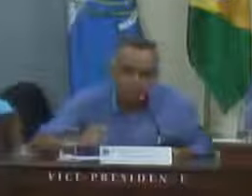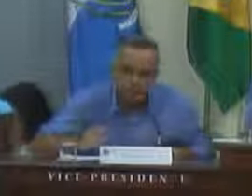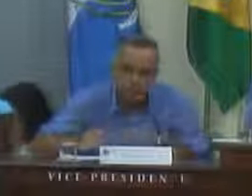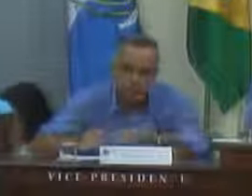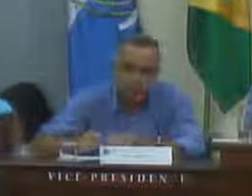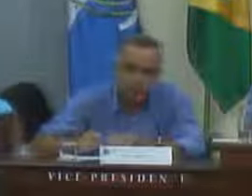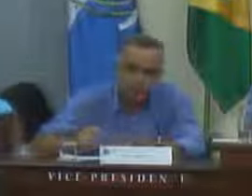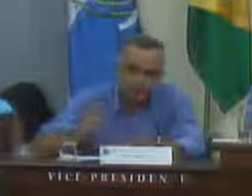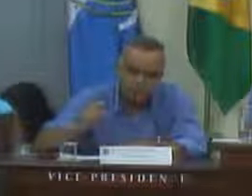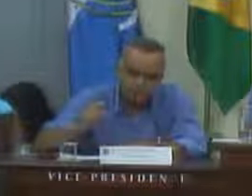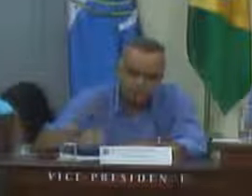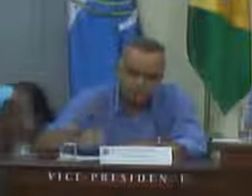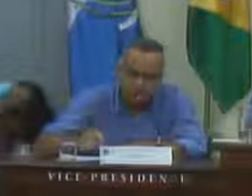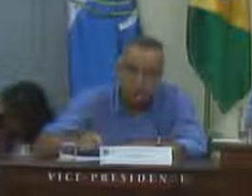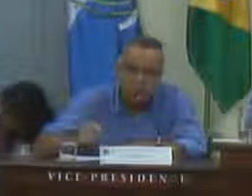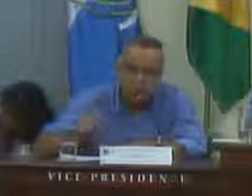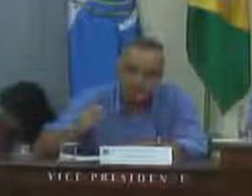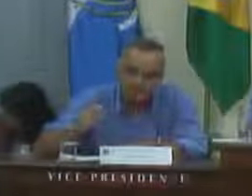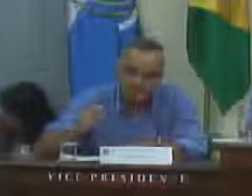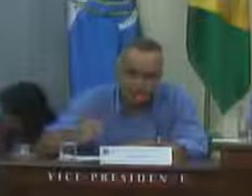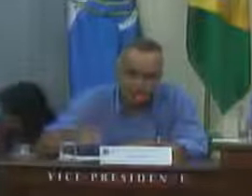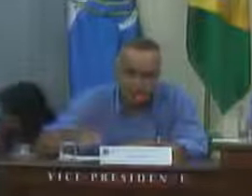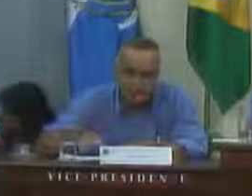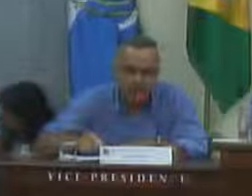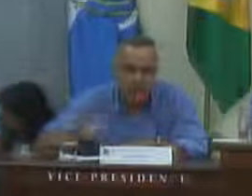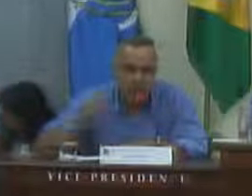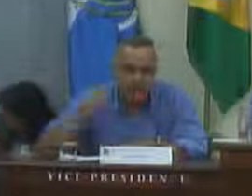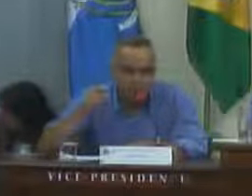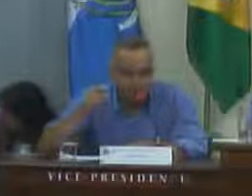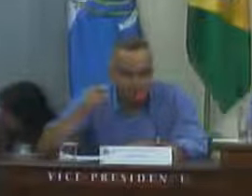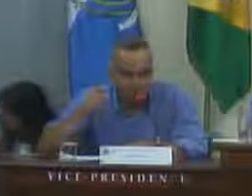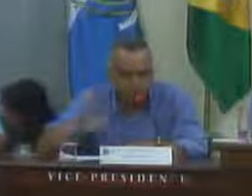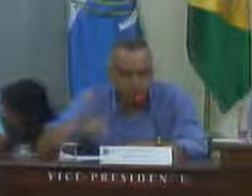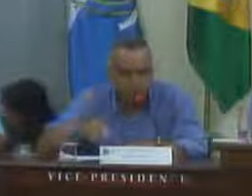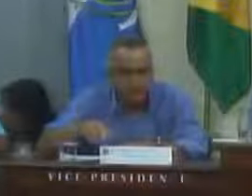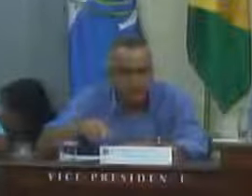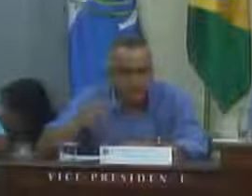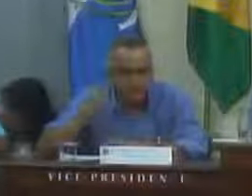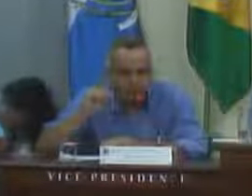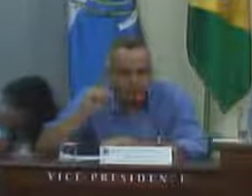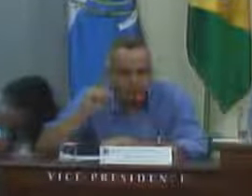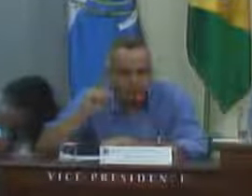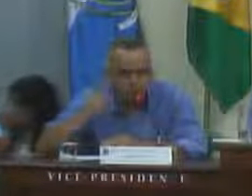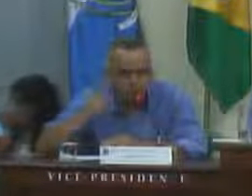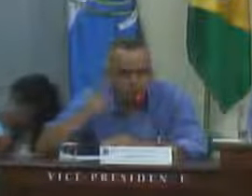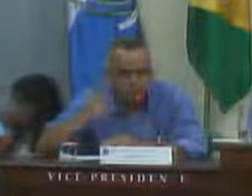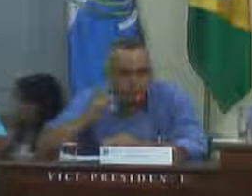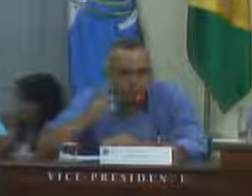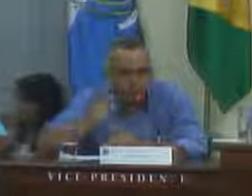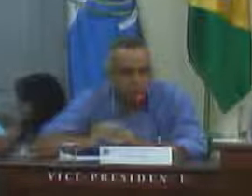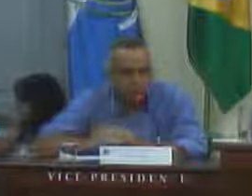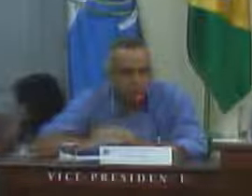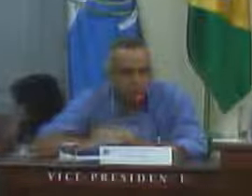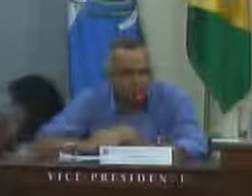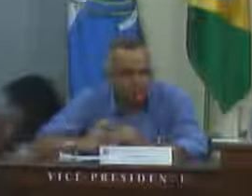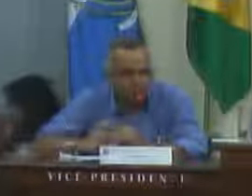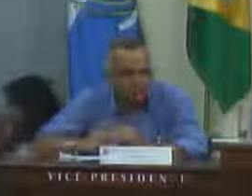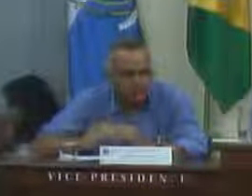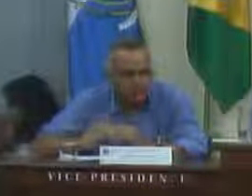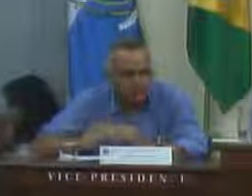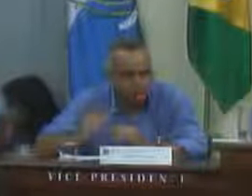espera isso e a gente precisa avançar, precisa buscar um caminho. O meu nobre colega vereador David